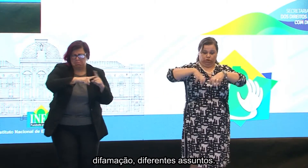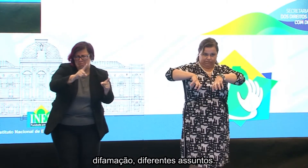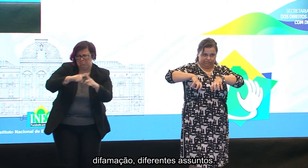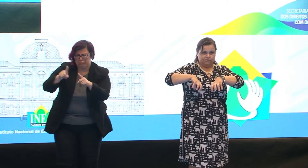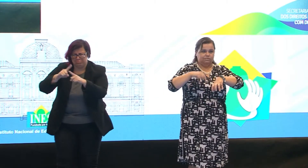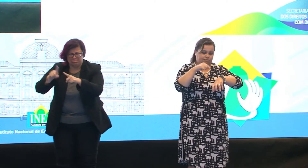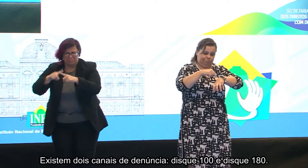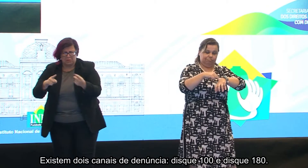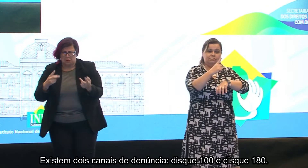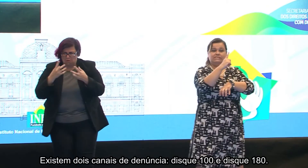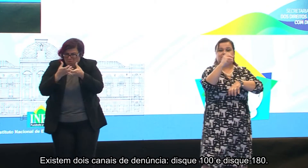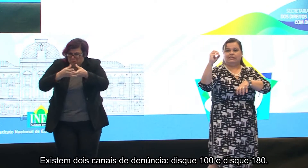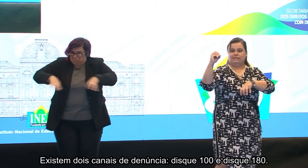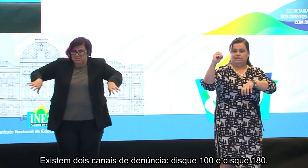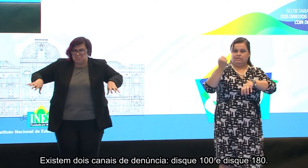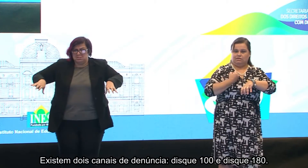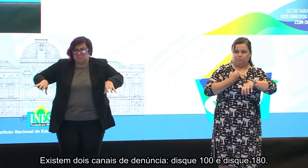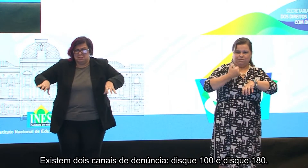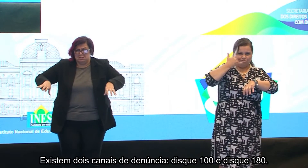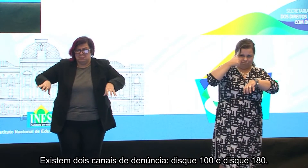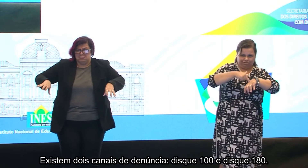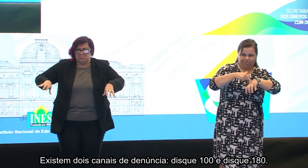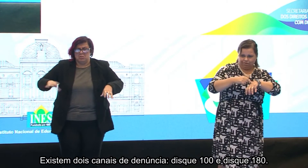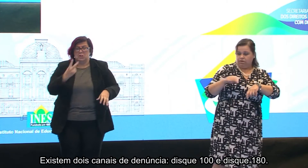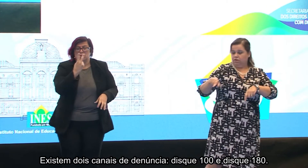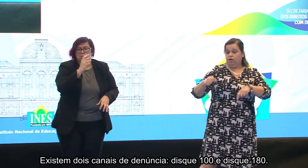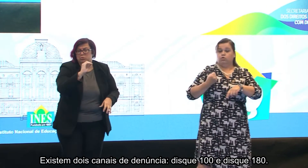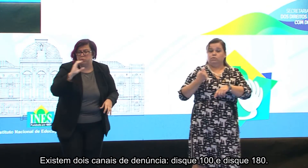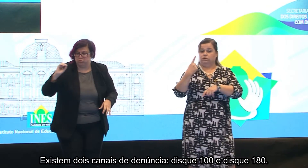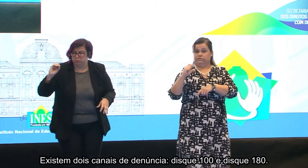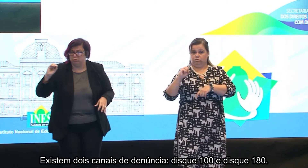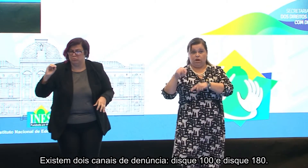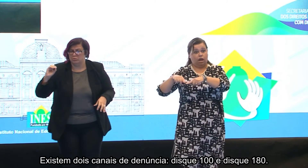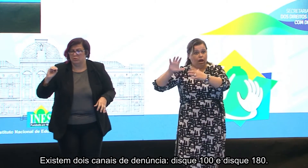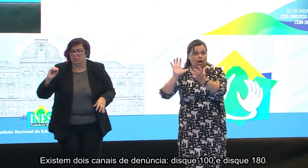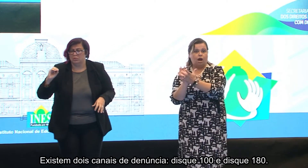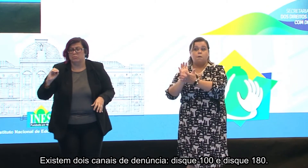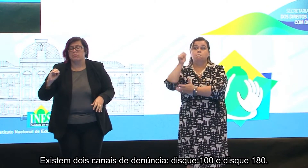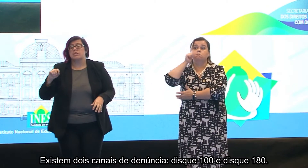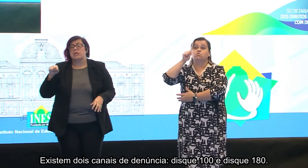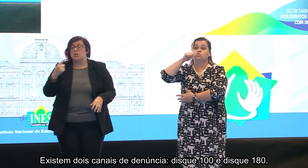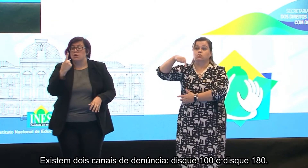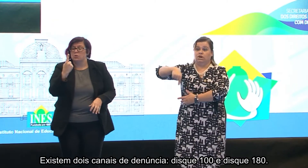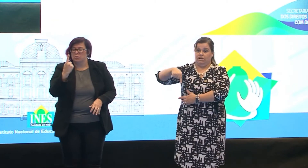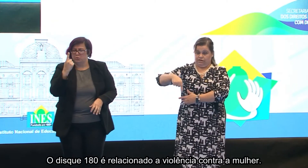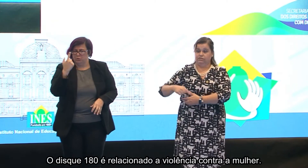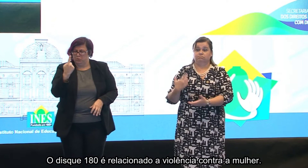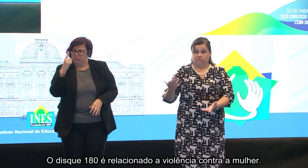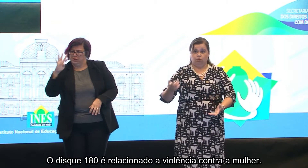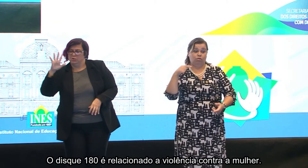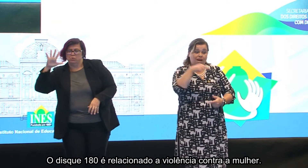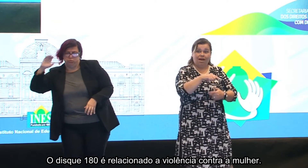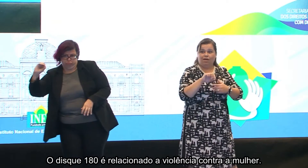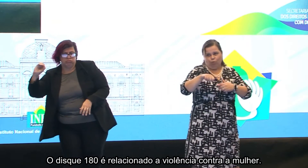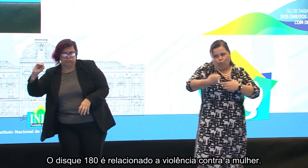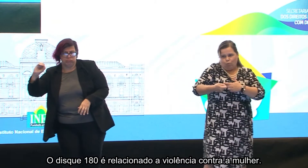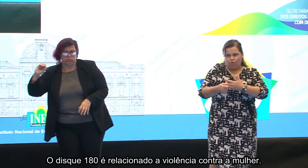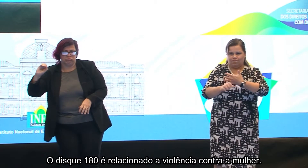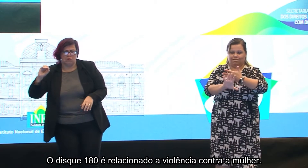assuntos. E existem 2 canais de denúncia, o Disque 100 e o Disque 180. O Disque 180 é relacionado à